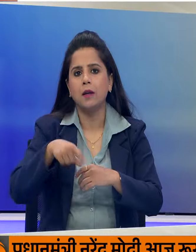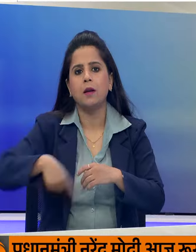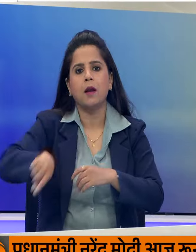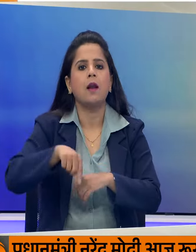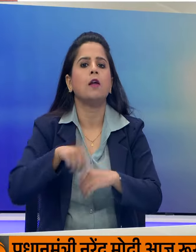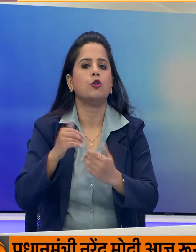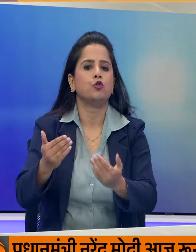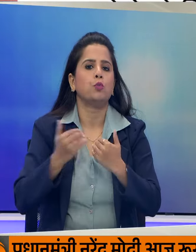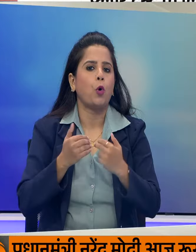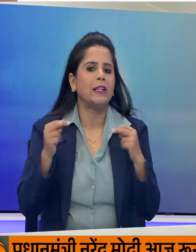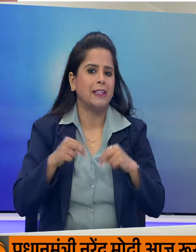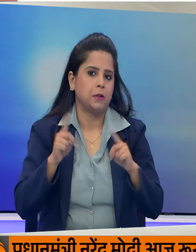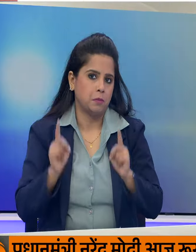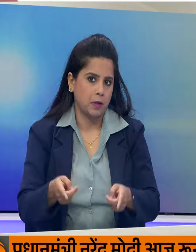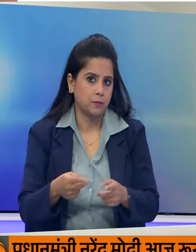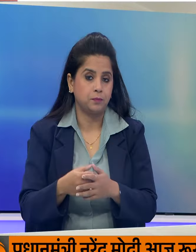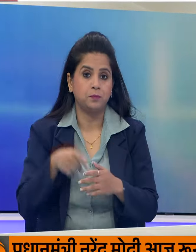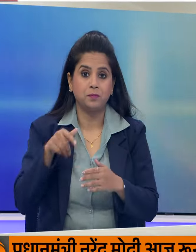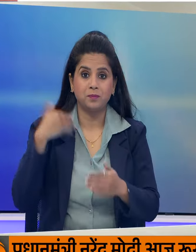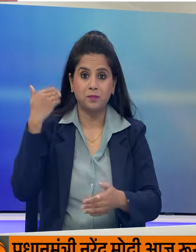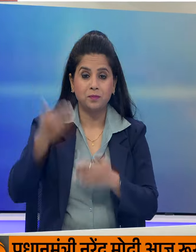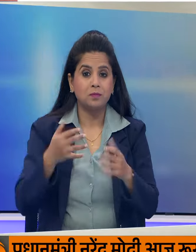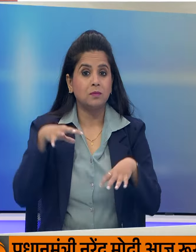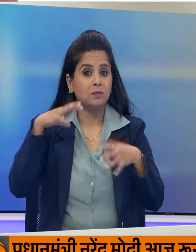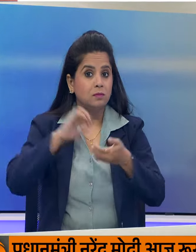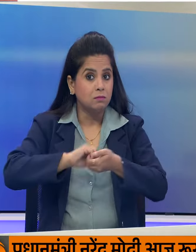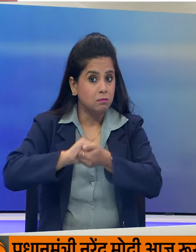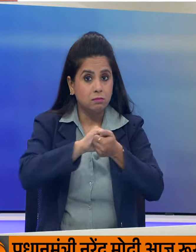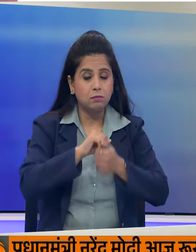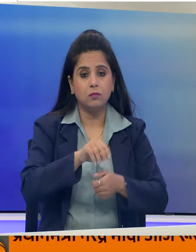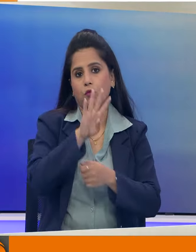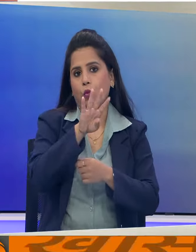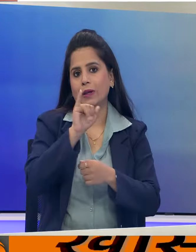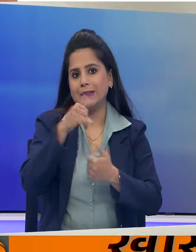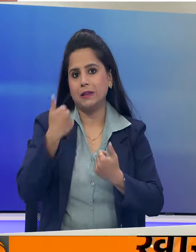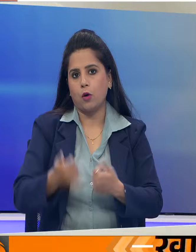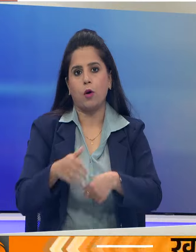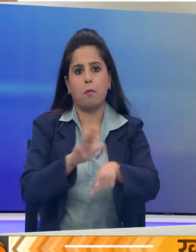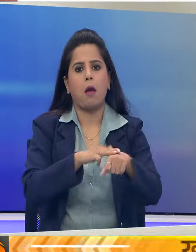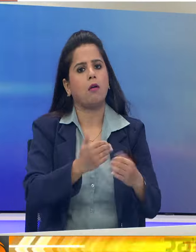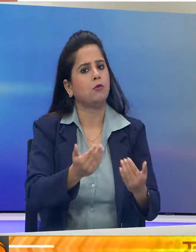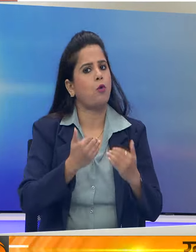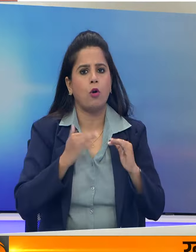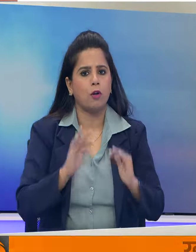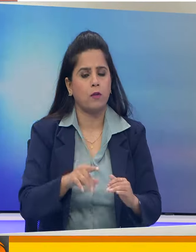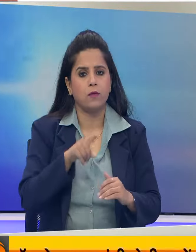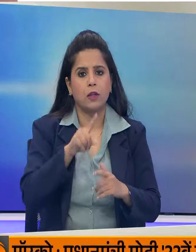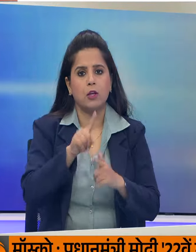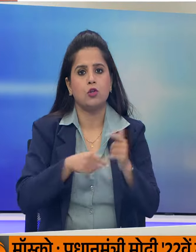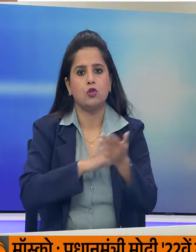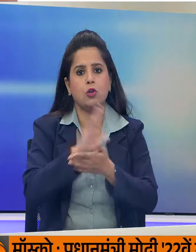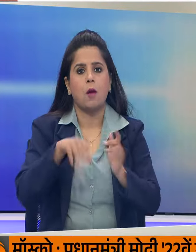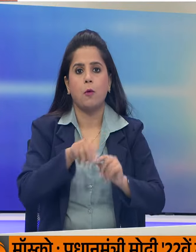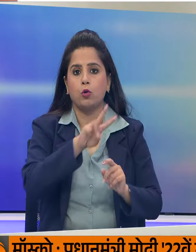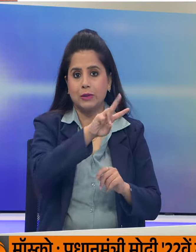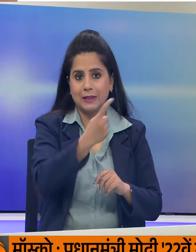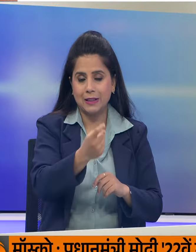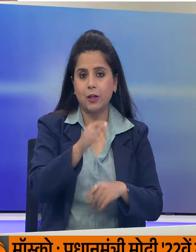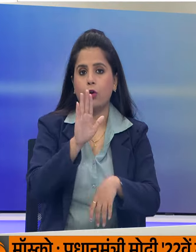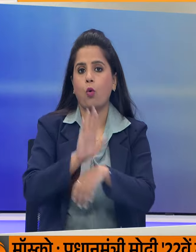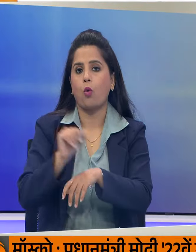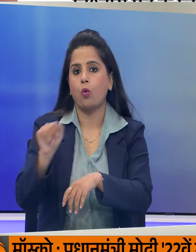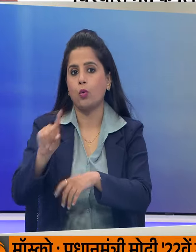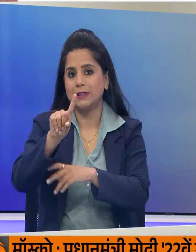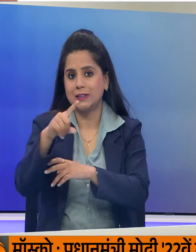का समर्थन जरूरी है। सत्तारूढ़ गठबंधन के पास 46 विधायकों का समर्थन है, जिसमें झामुमो के 27, कांग्रेस